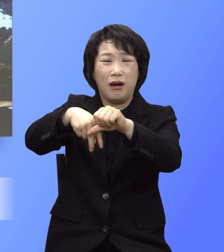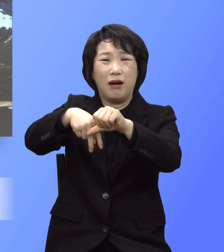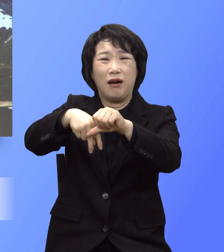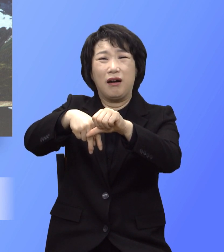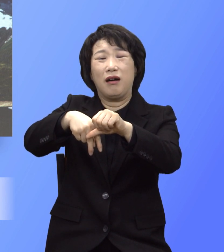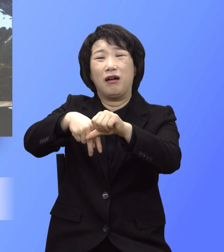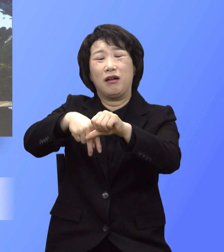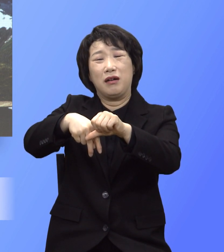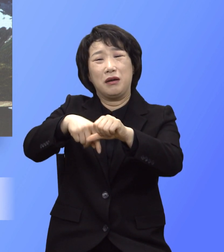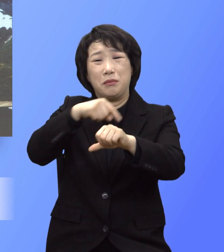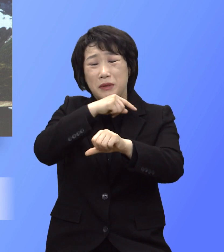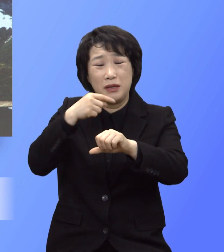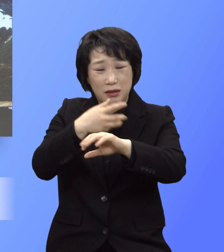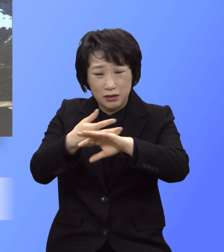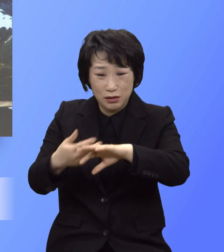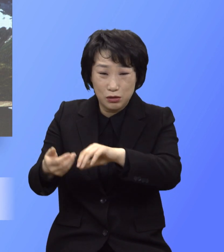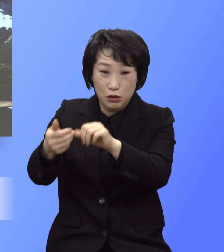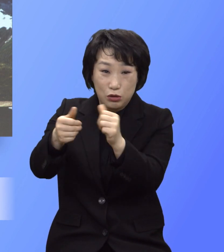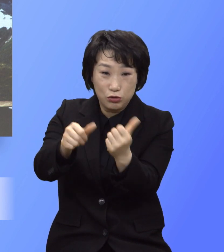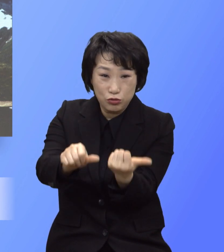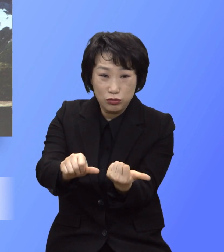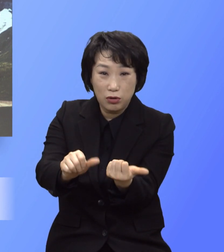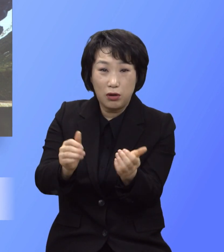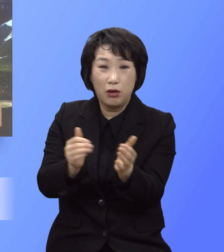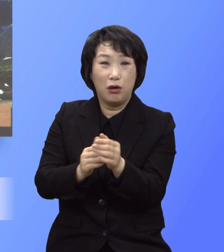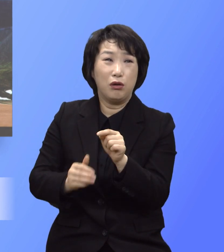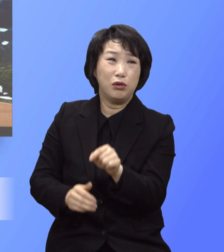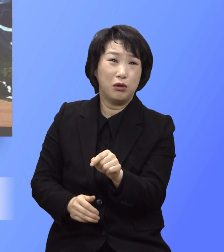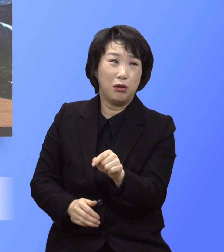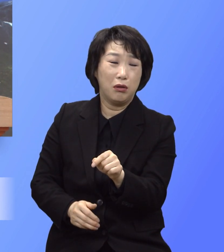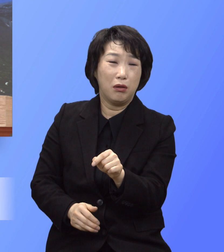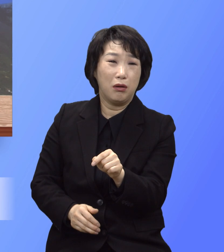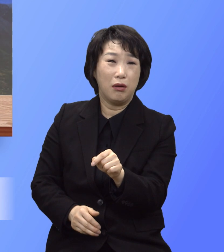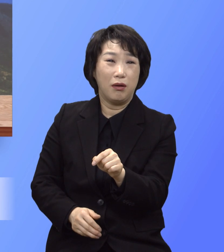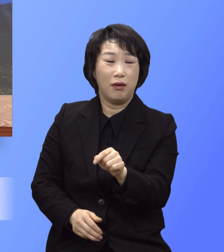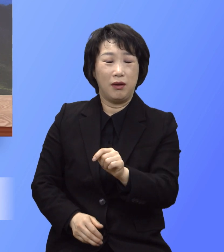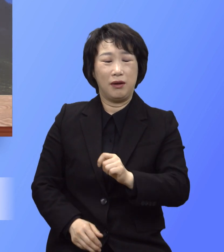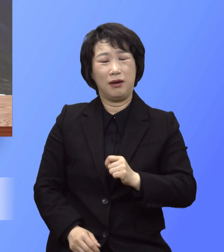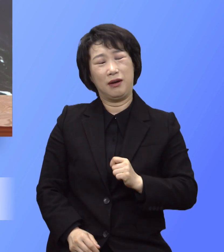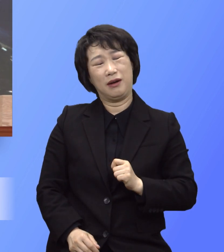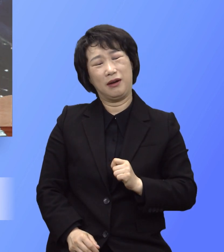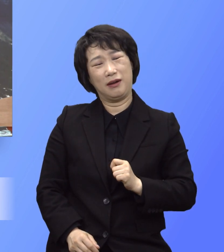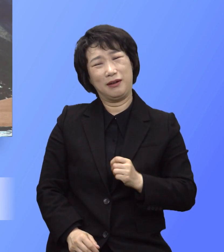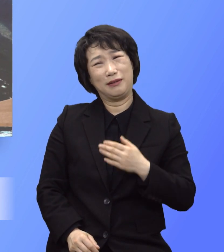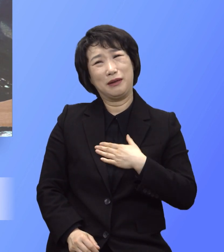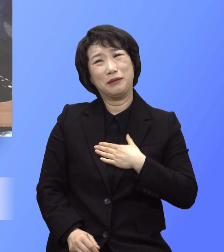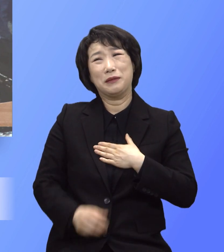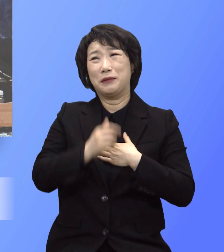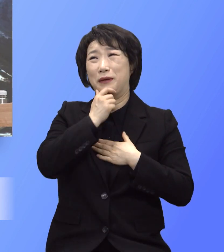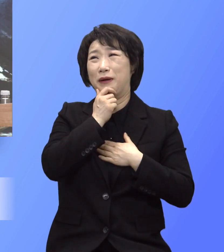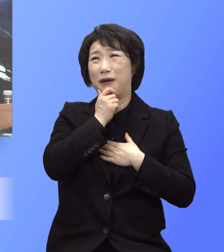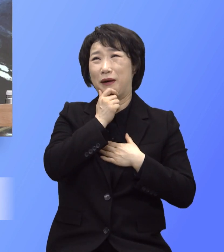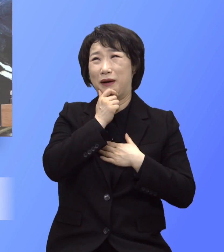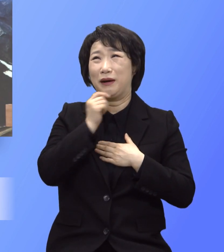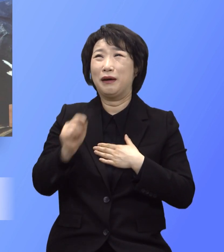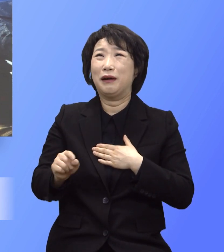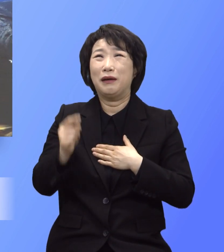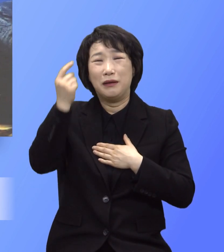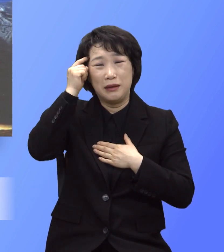잔인하게 못 박혀 피 흘려 죽으셨다는 사실. 전 어떤 때